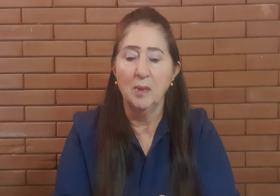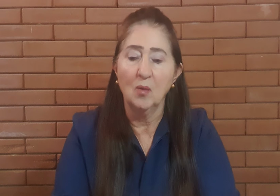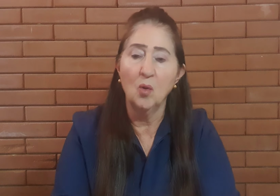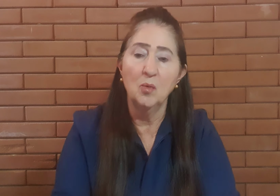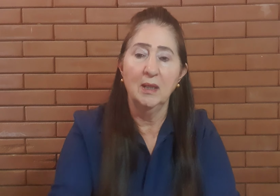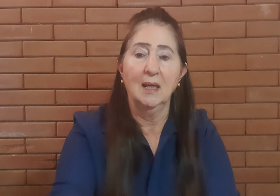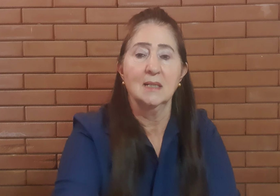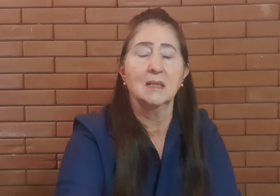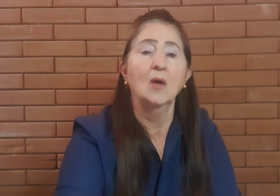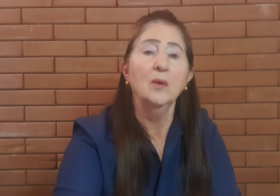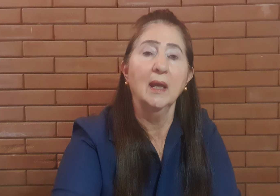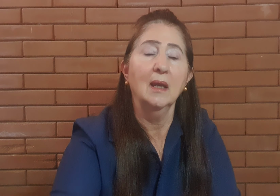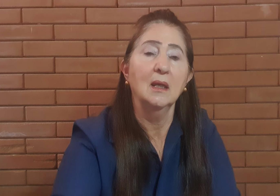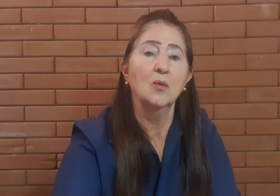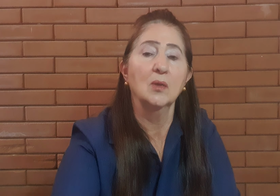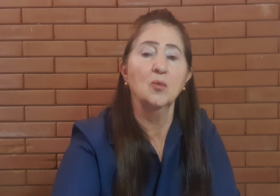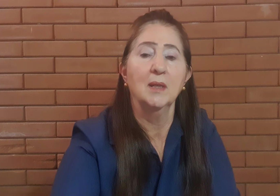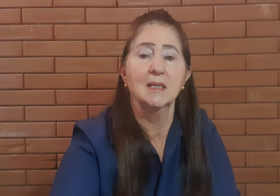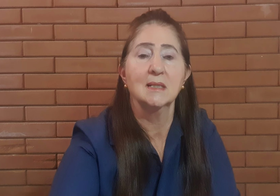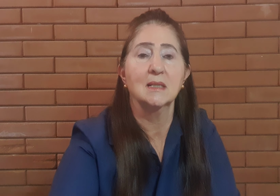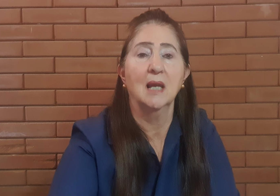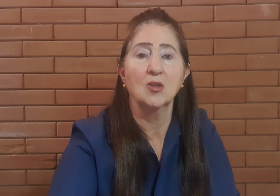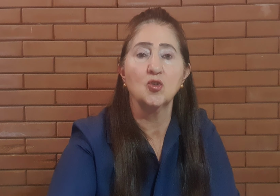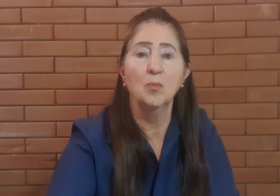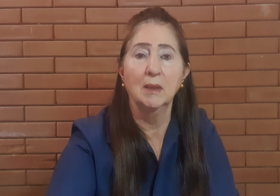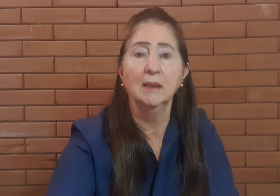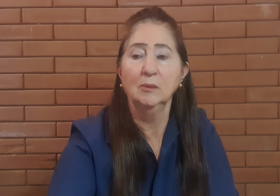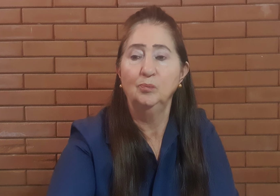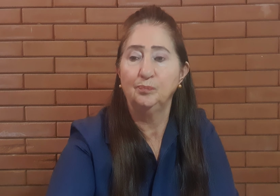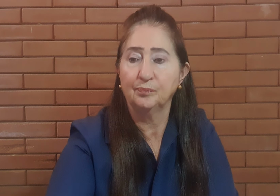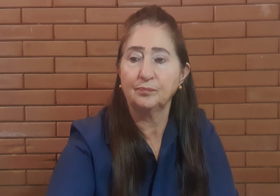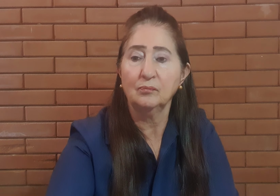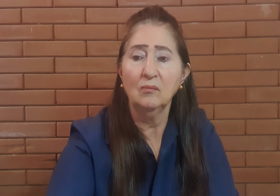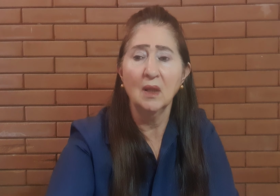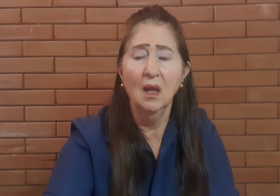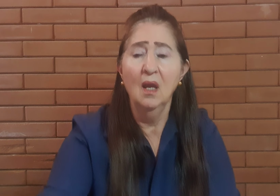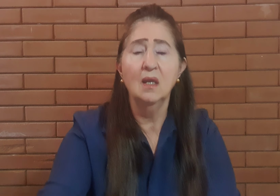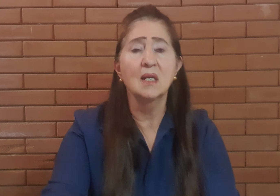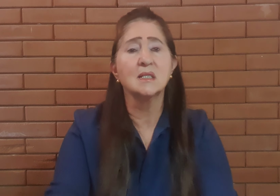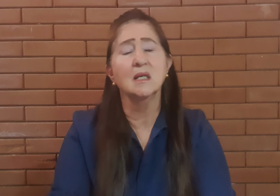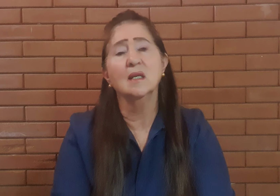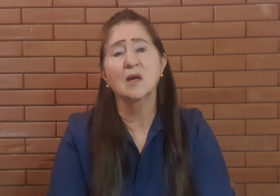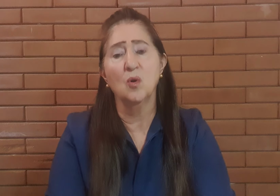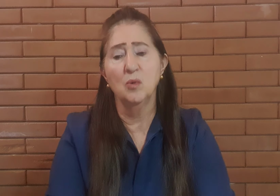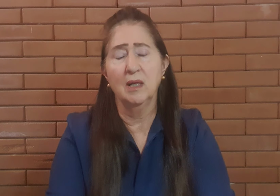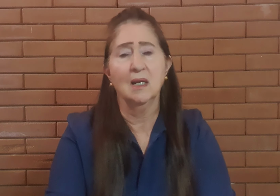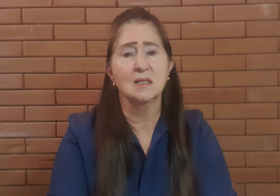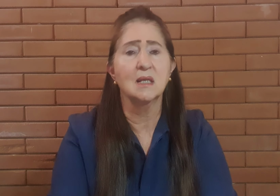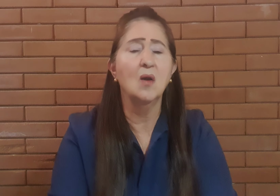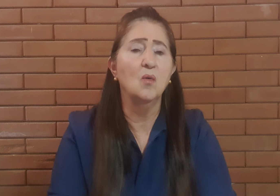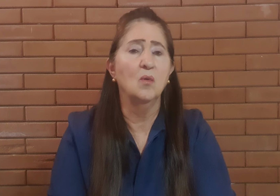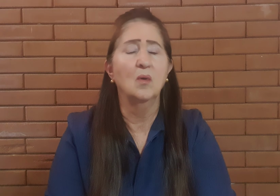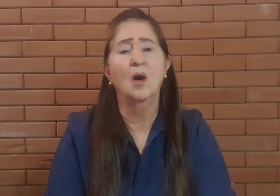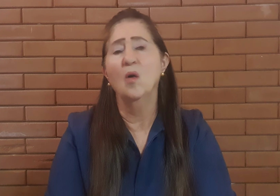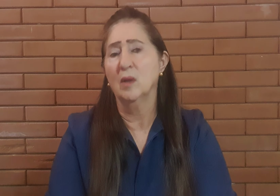a comunicação, né, enquanto uma necessidade humana. E assim, na comunicação,